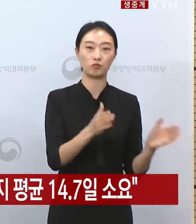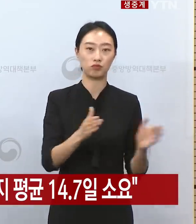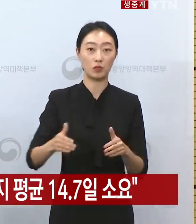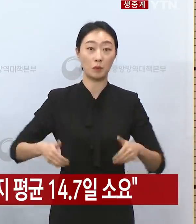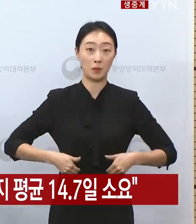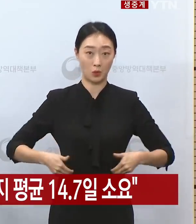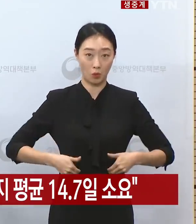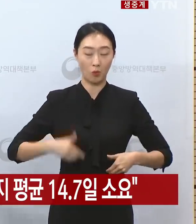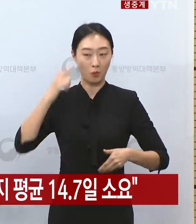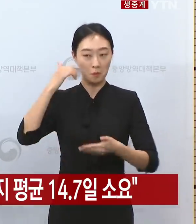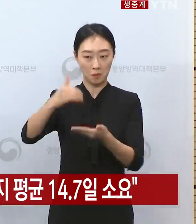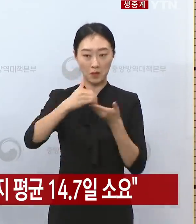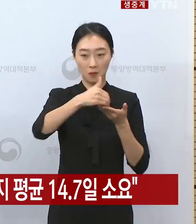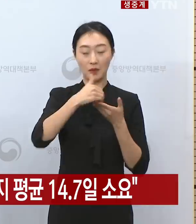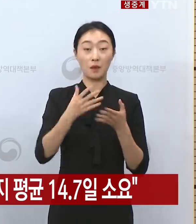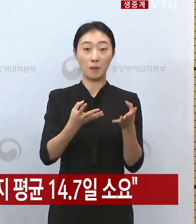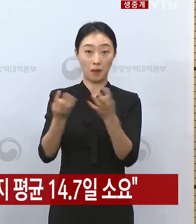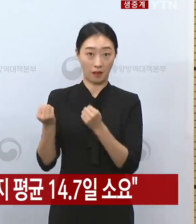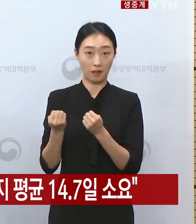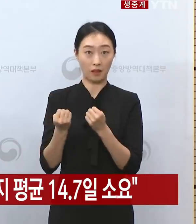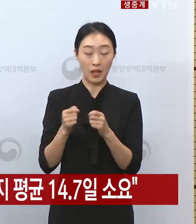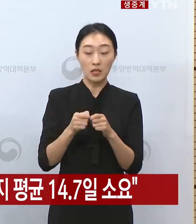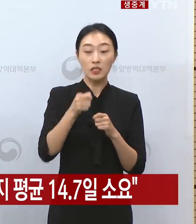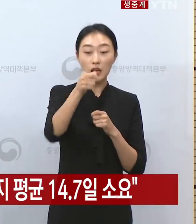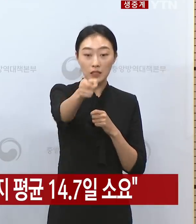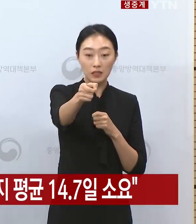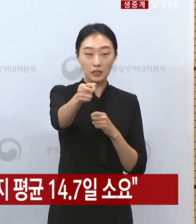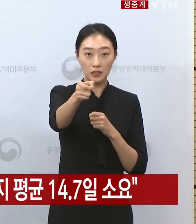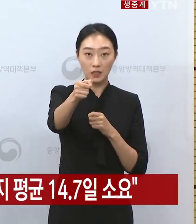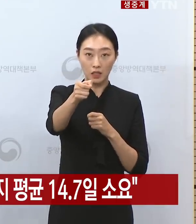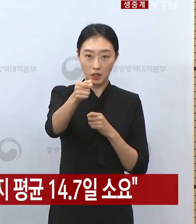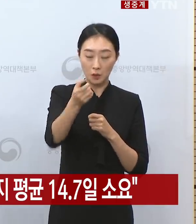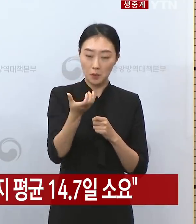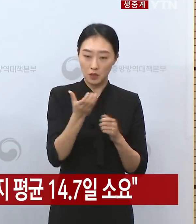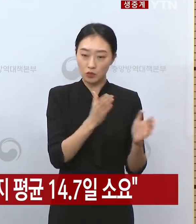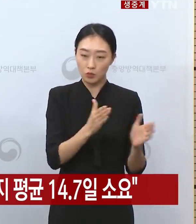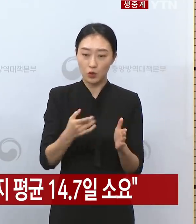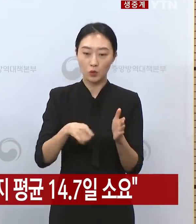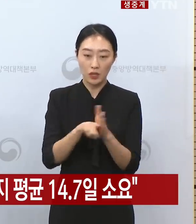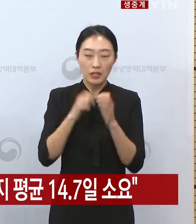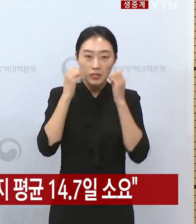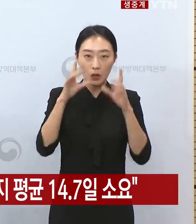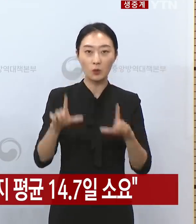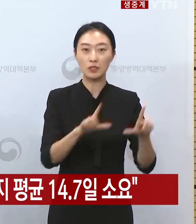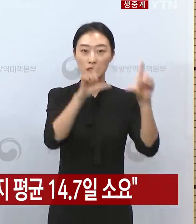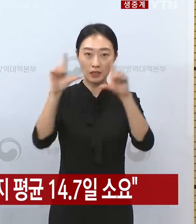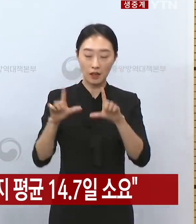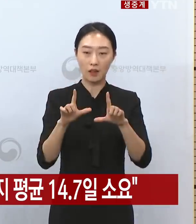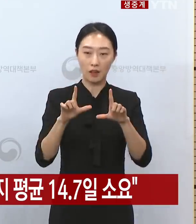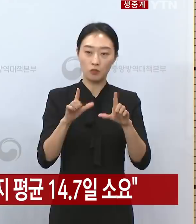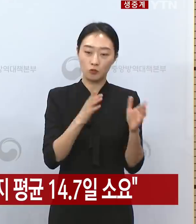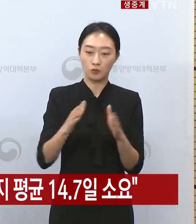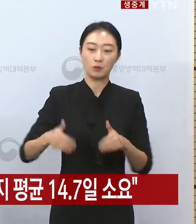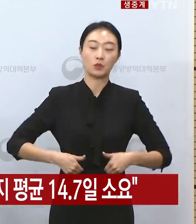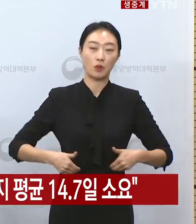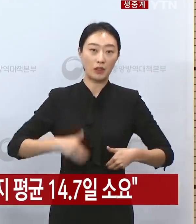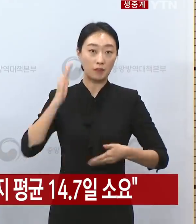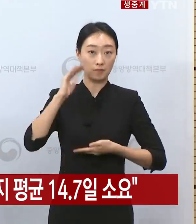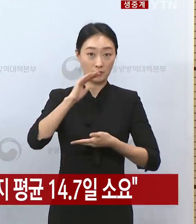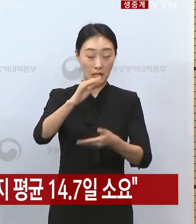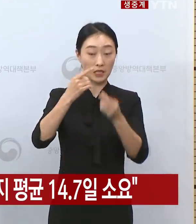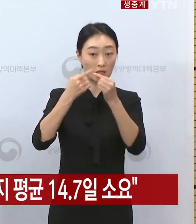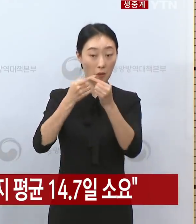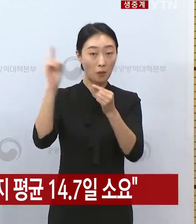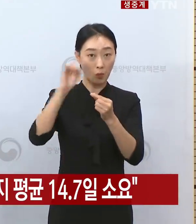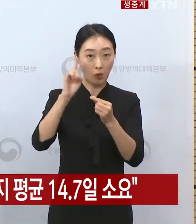그런 의견이 많습니다. 장기전에 대비한 그런 새로운 일상에 대한 준비가 필요하다는 말씀을 드립니다.